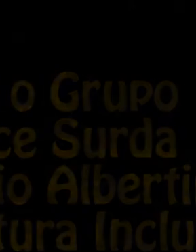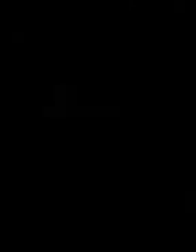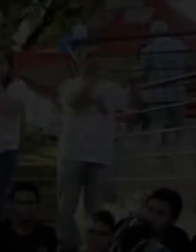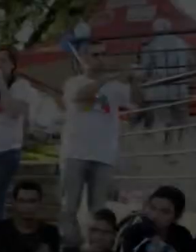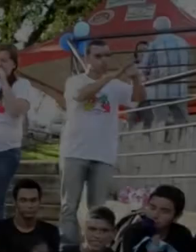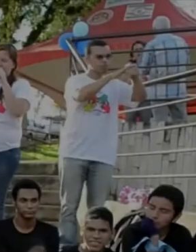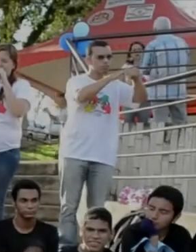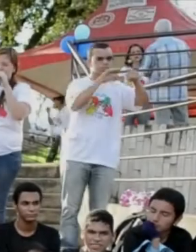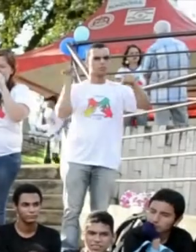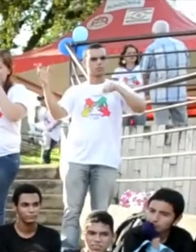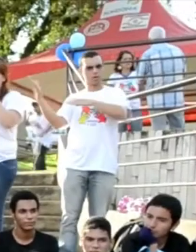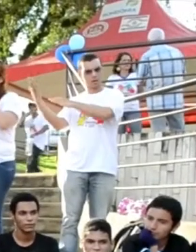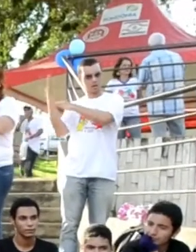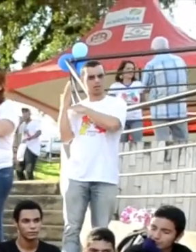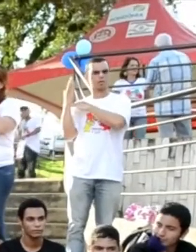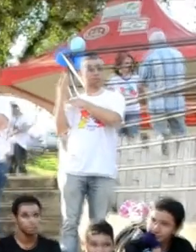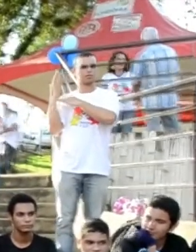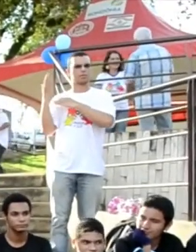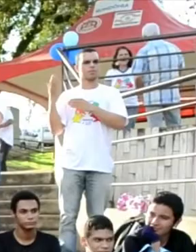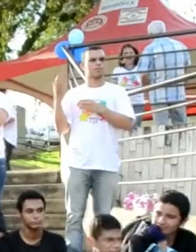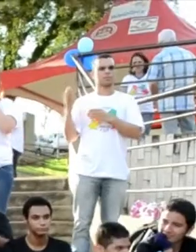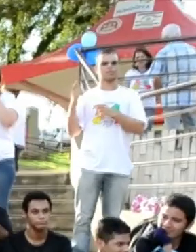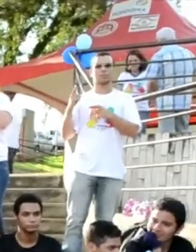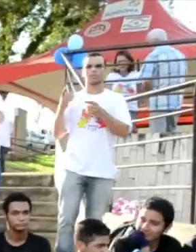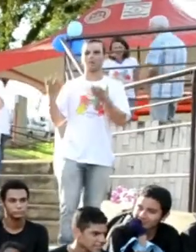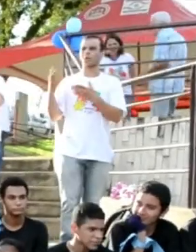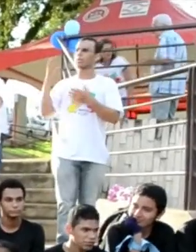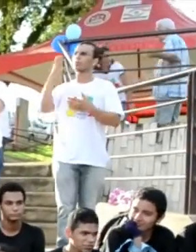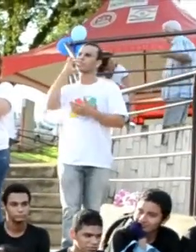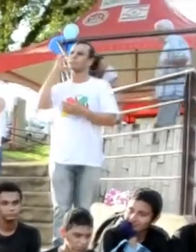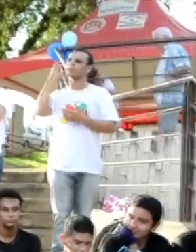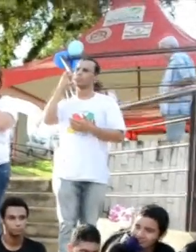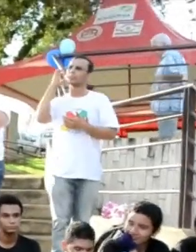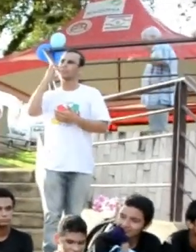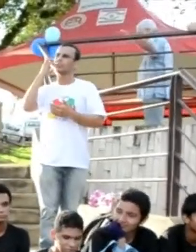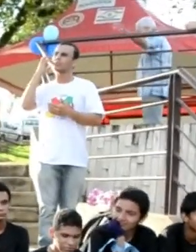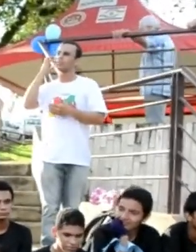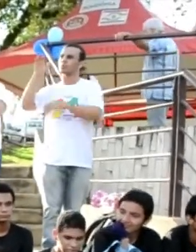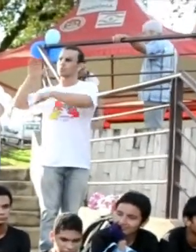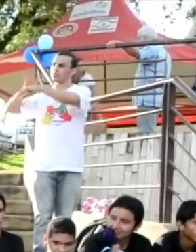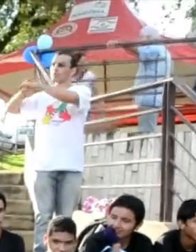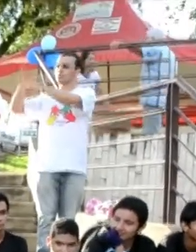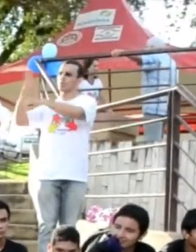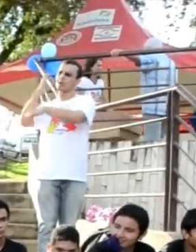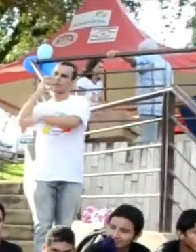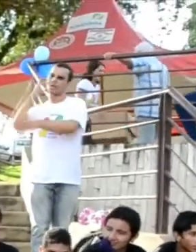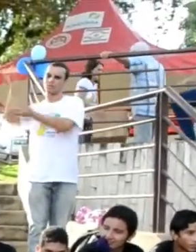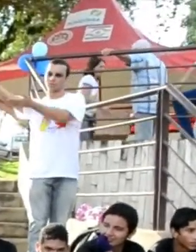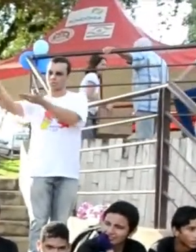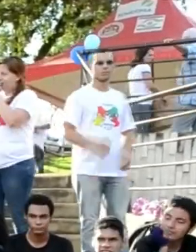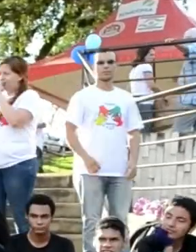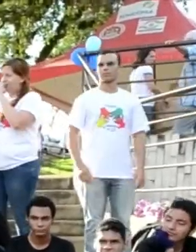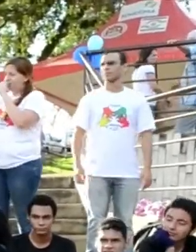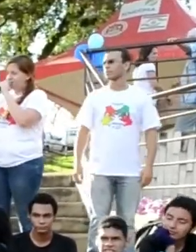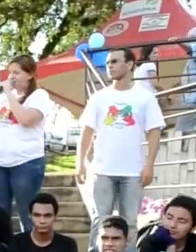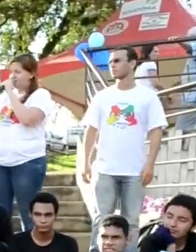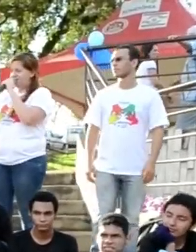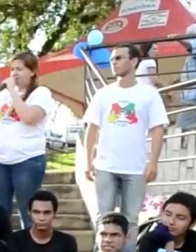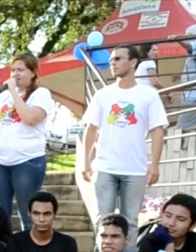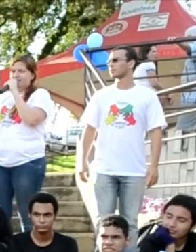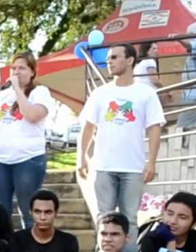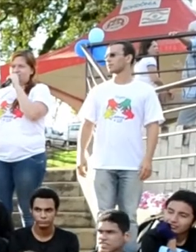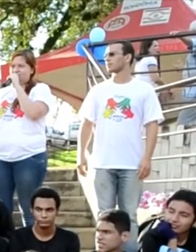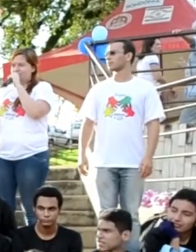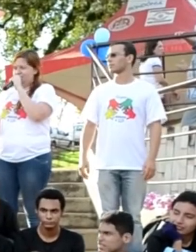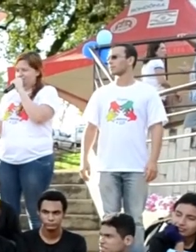E eu chamo a Arine para receber, representar o grupo, tá. Então vamos fazer